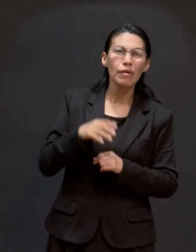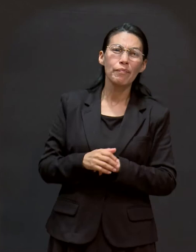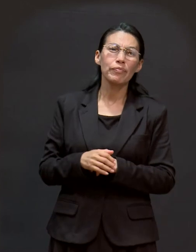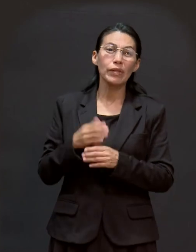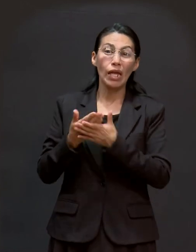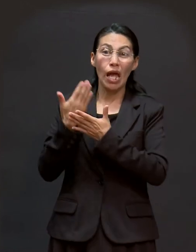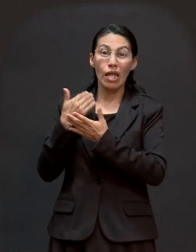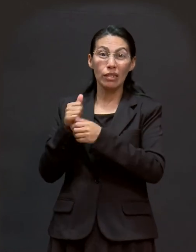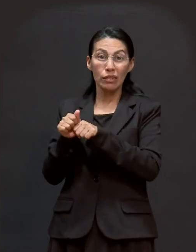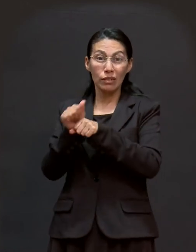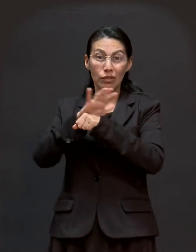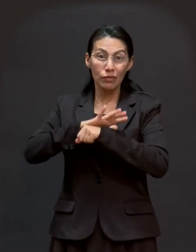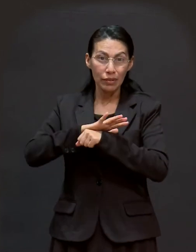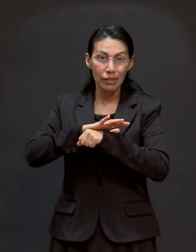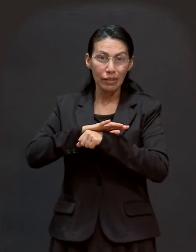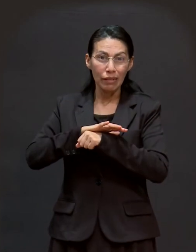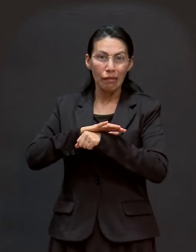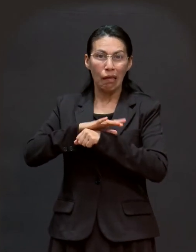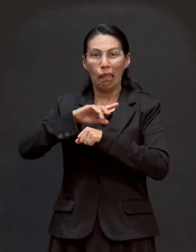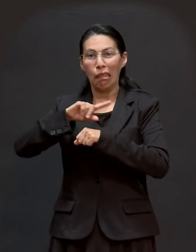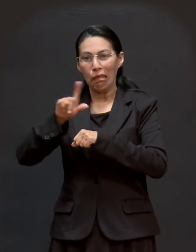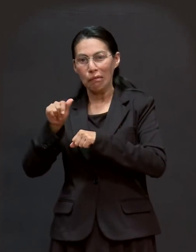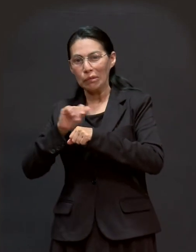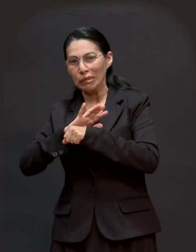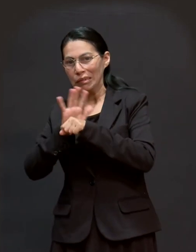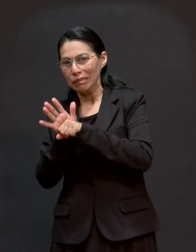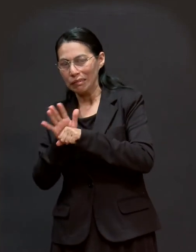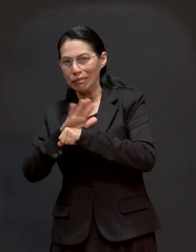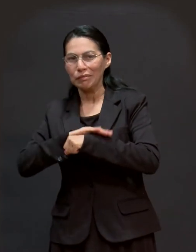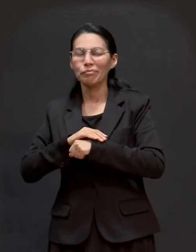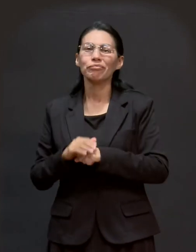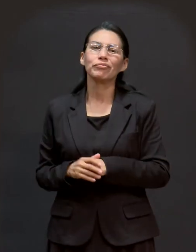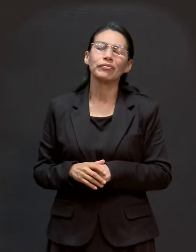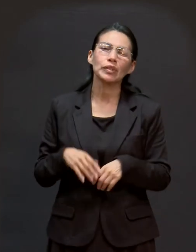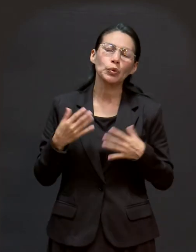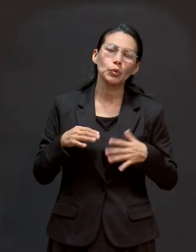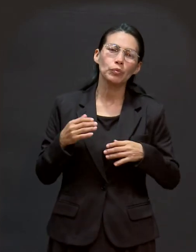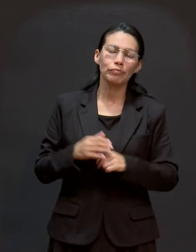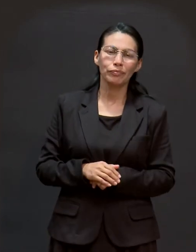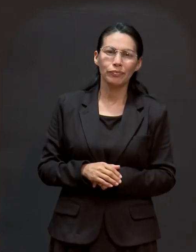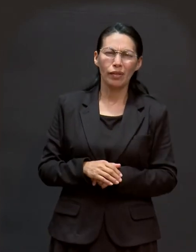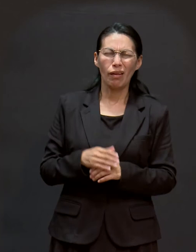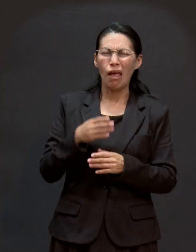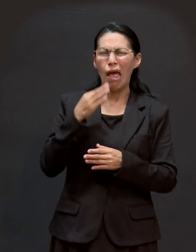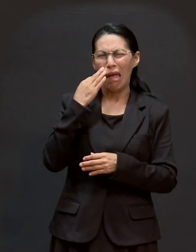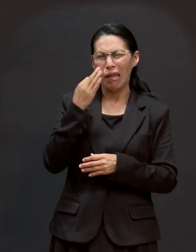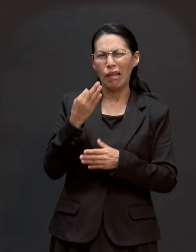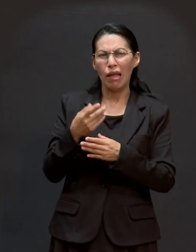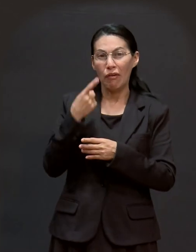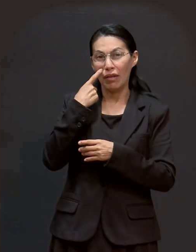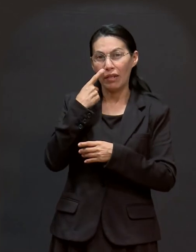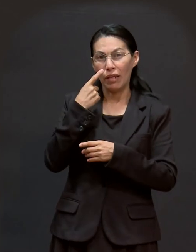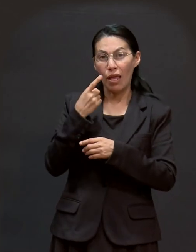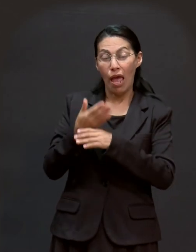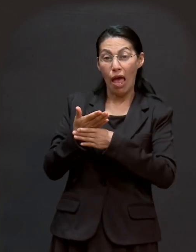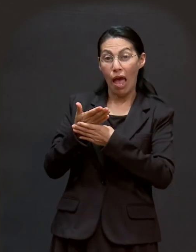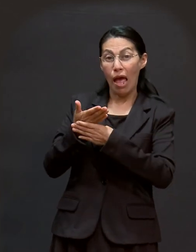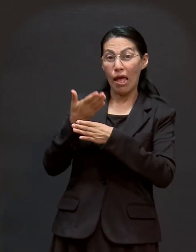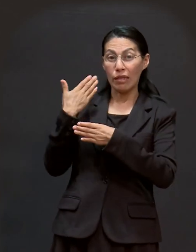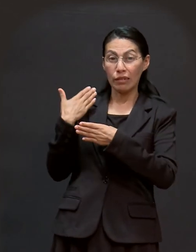éste pareciera que nuestra vida se divide antes de y después de antes de la pandemia